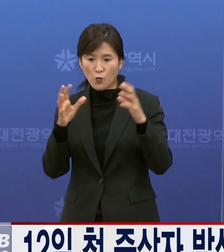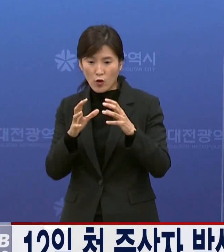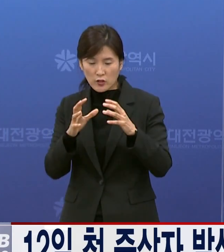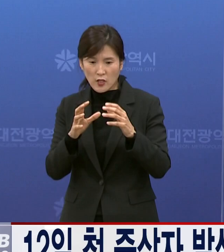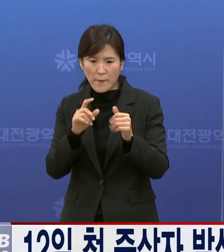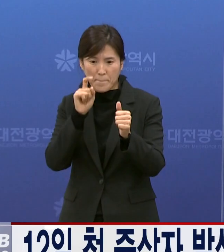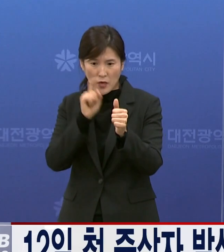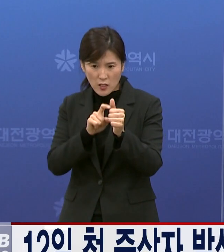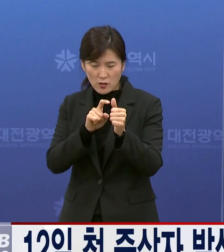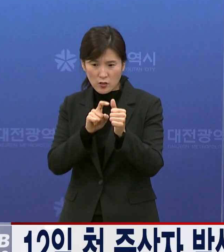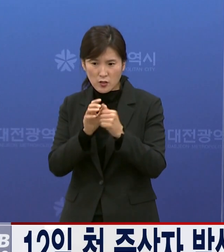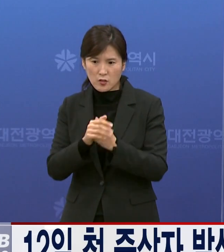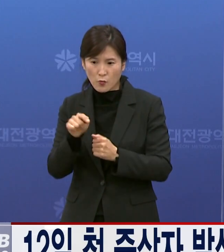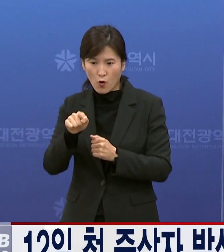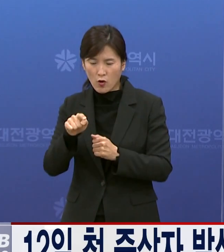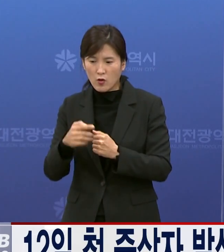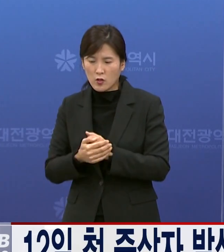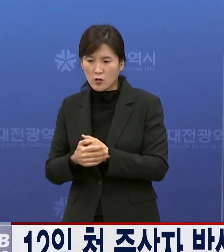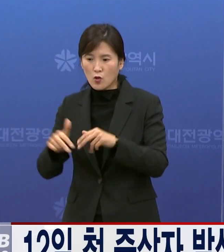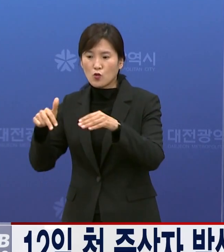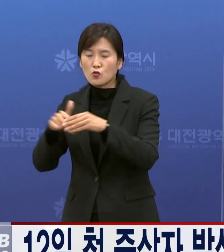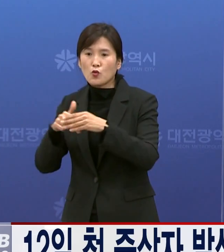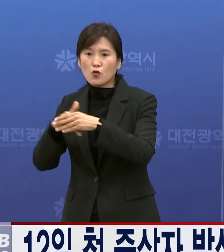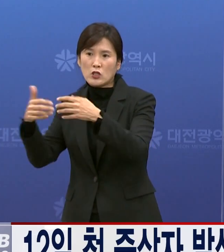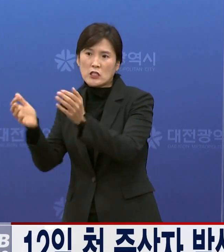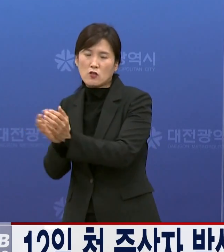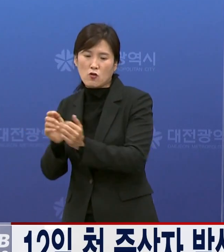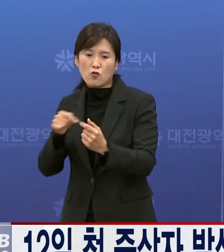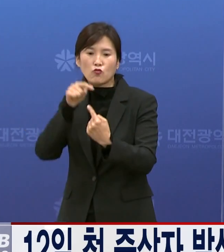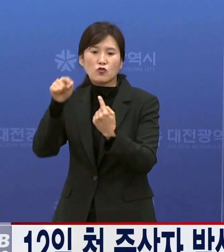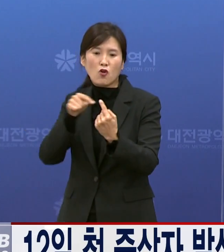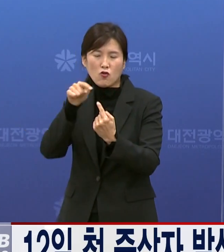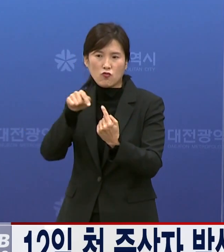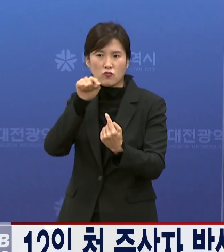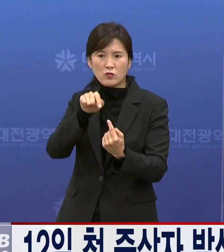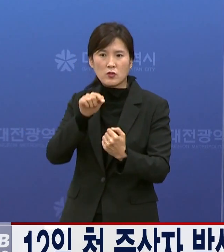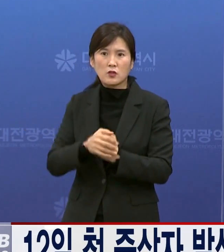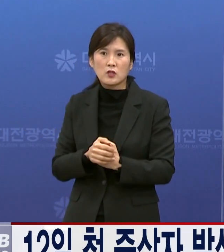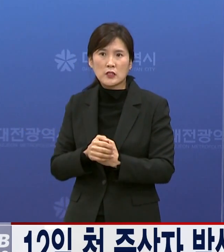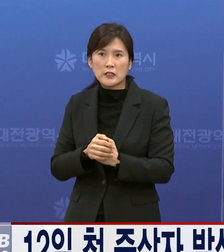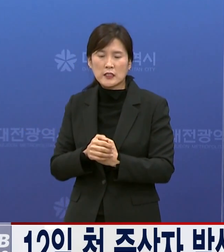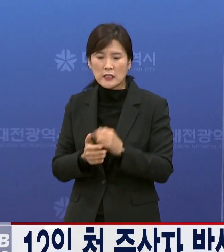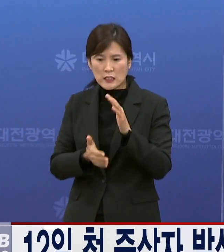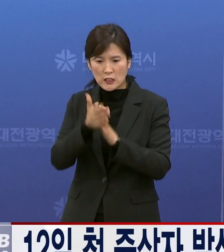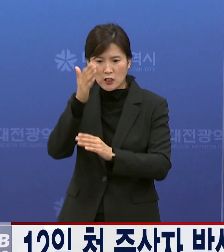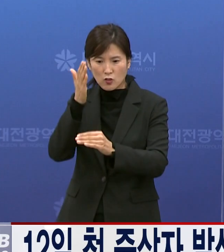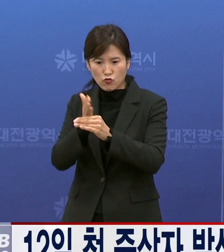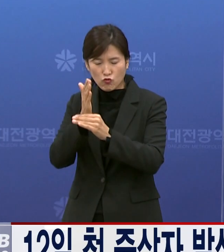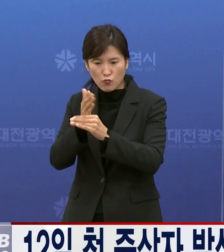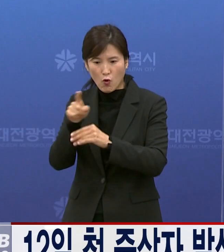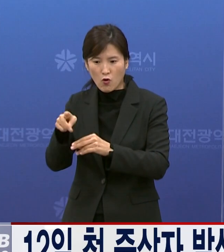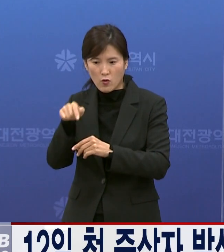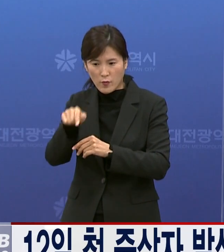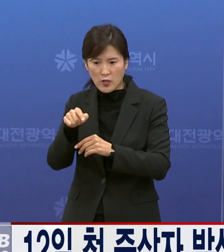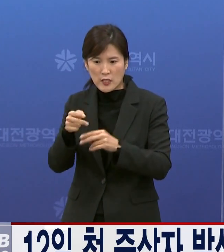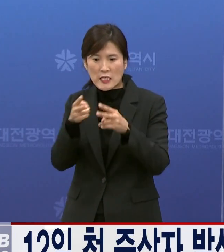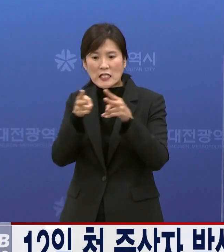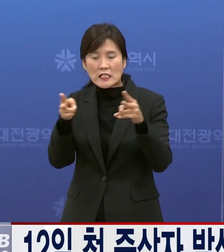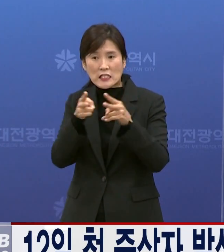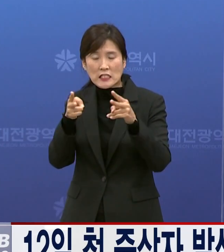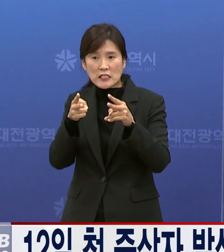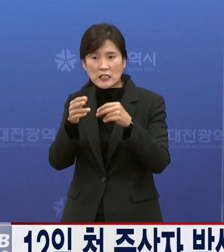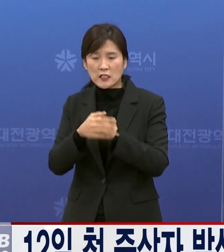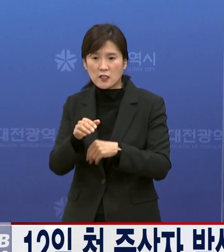학교는 종교시설에서 운영하고 있어 우리 시와 중구는 2층에 있는 예배당에